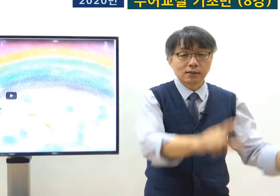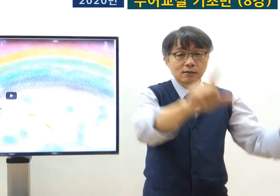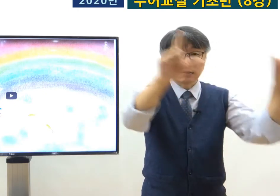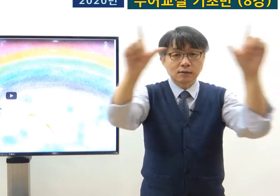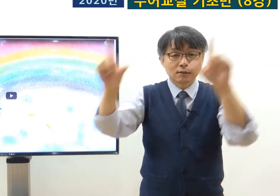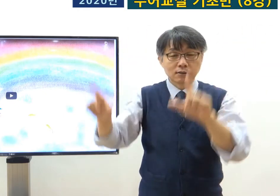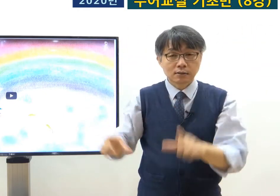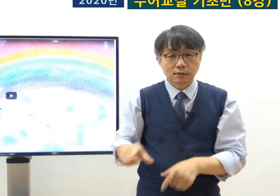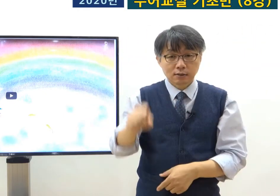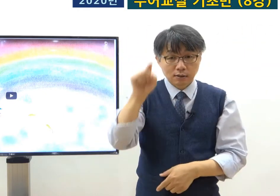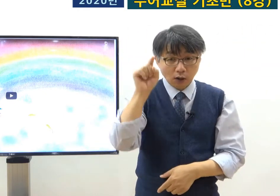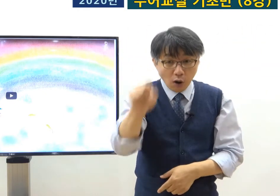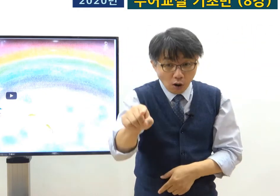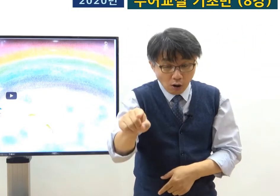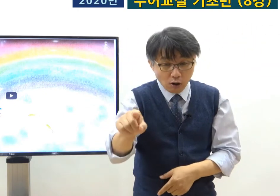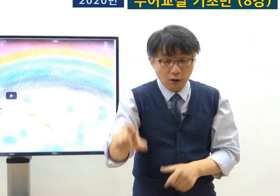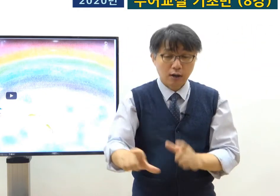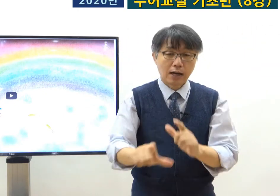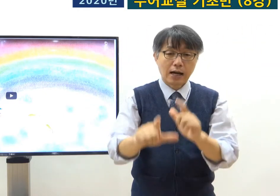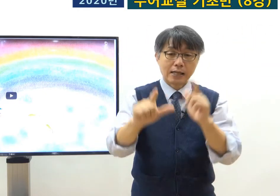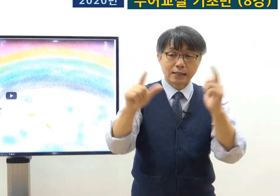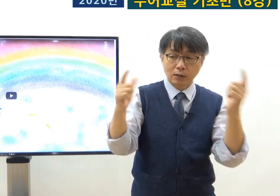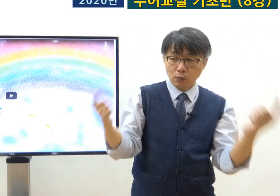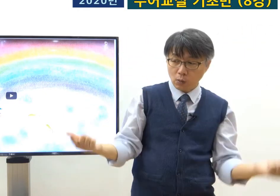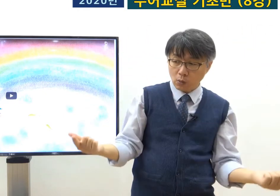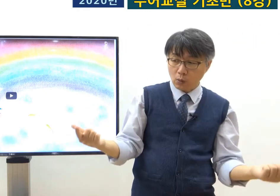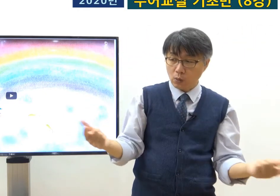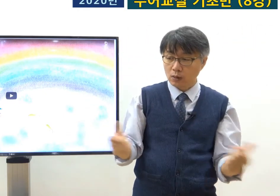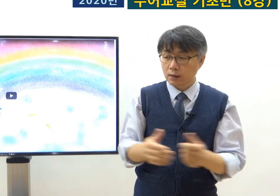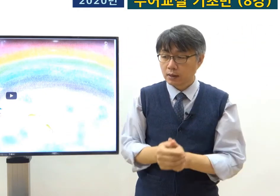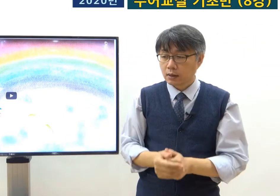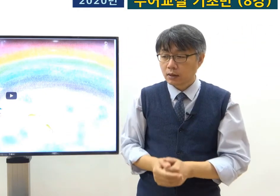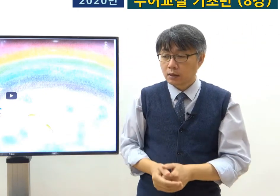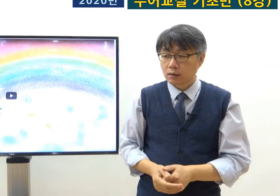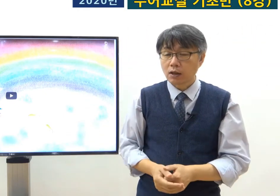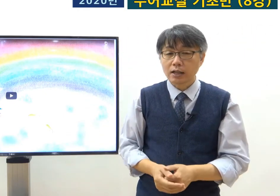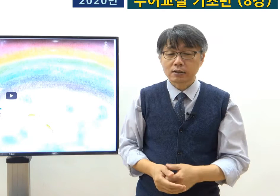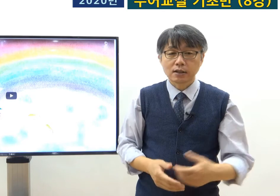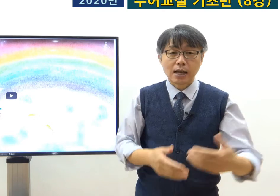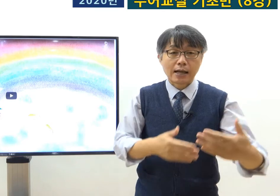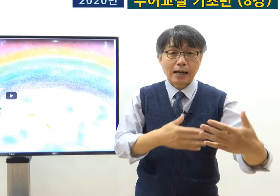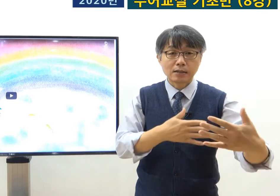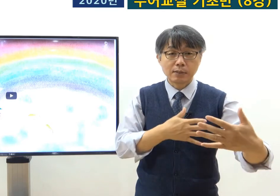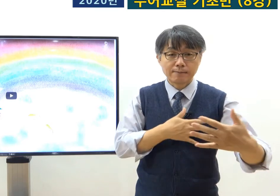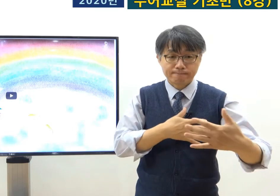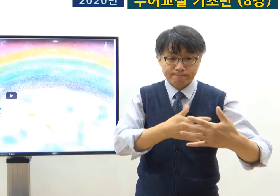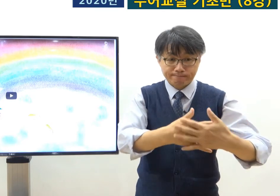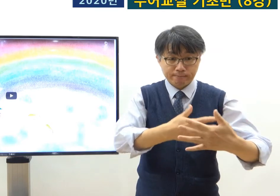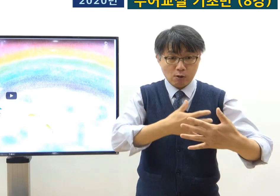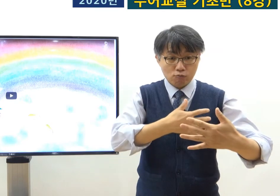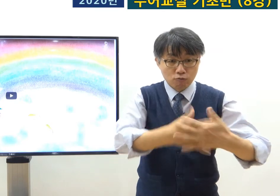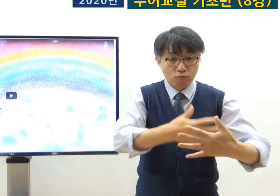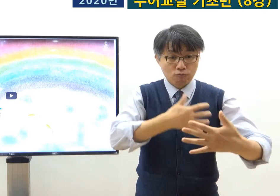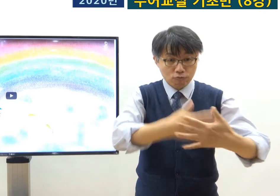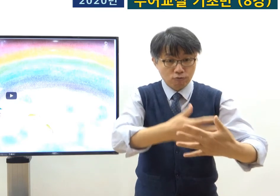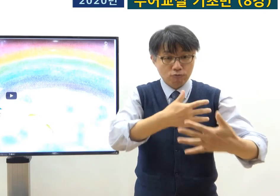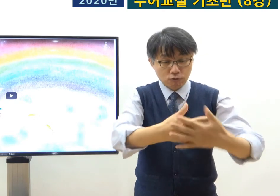사는 거 아니라고. 설레는 가슴이 쿵쿵쿵.